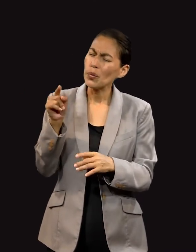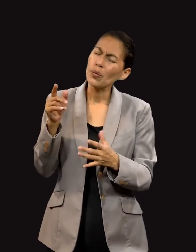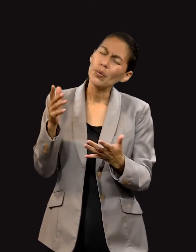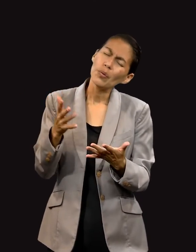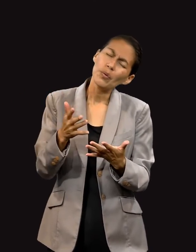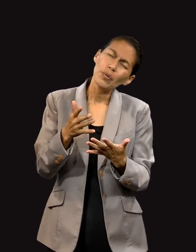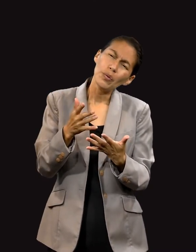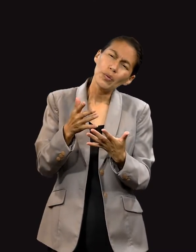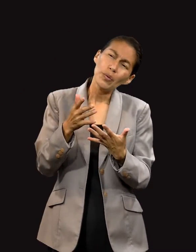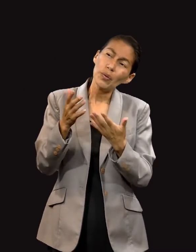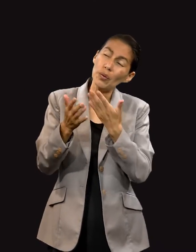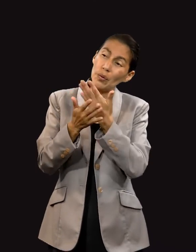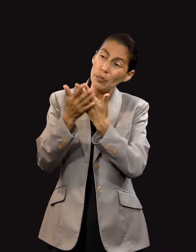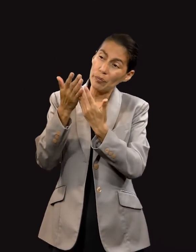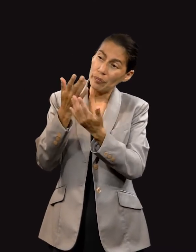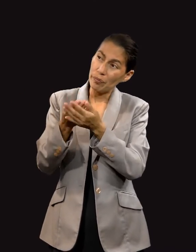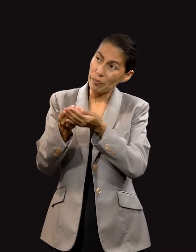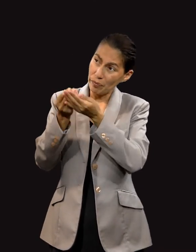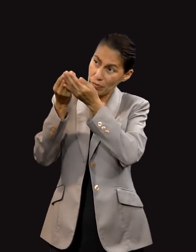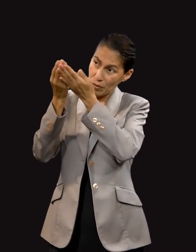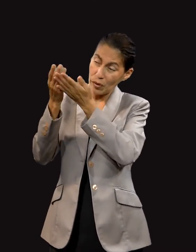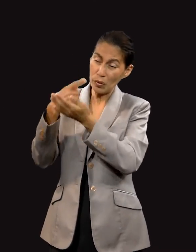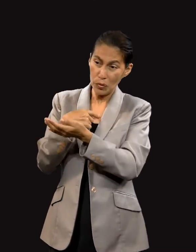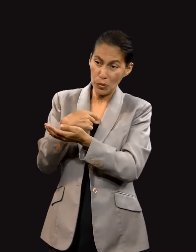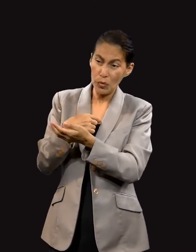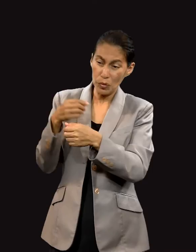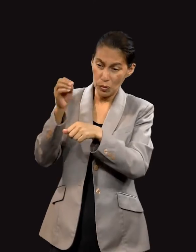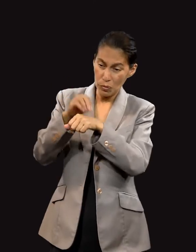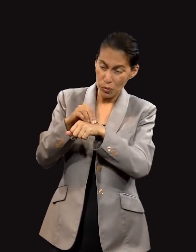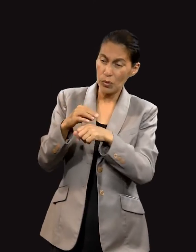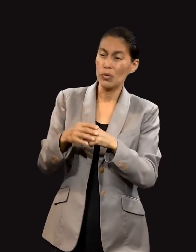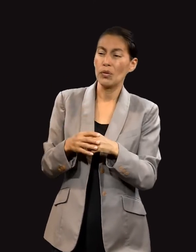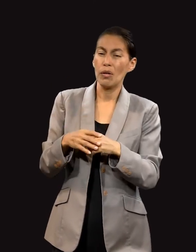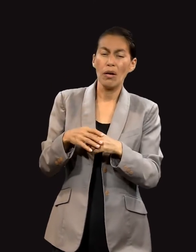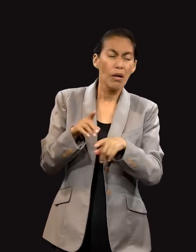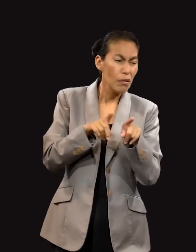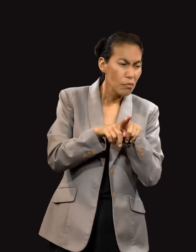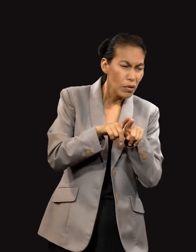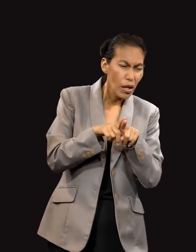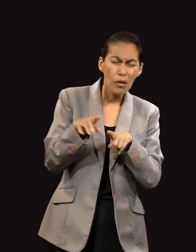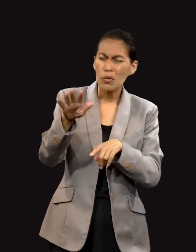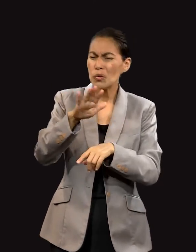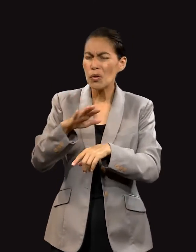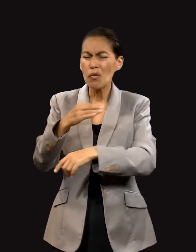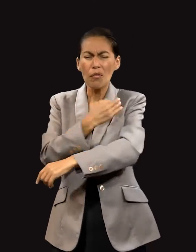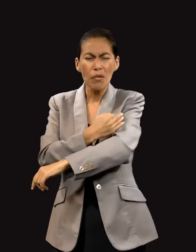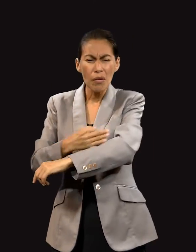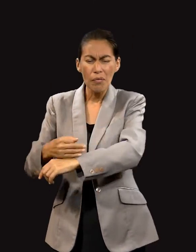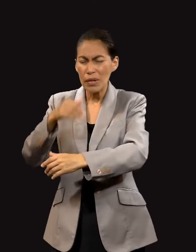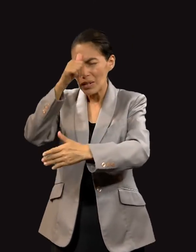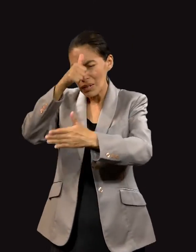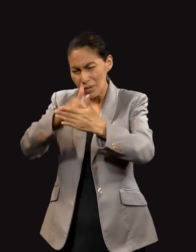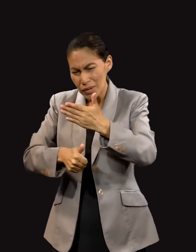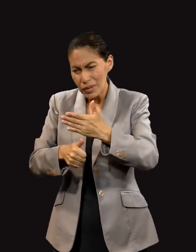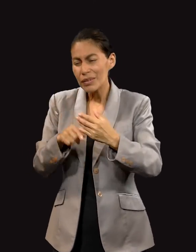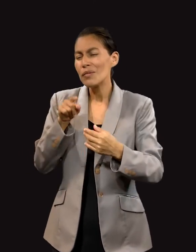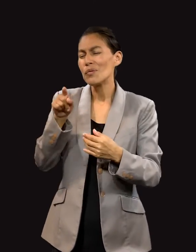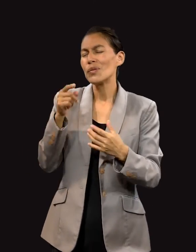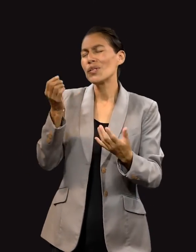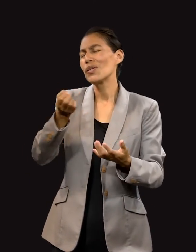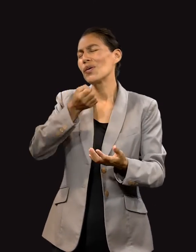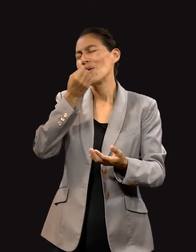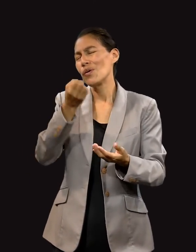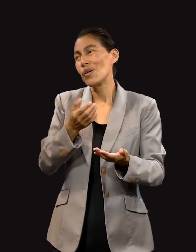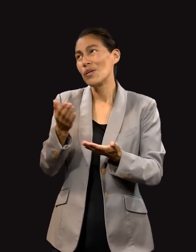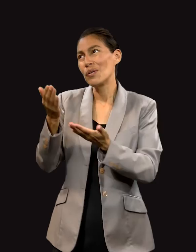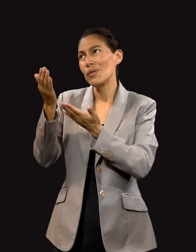en las manos de Dios porque yo te he colocado y los hermanos. Toda la familia adventista ha